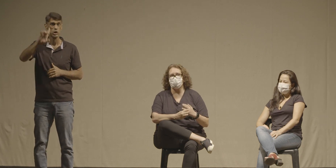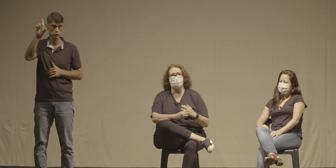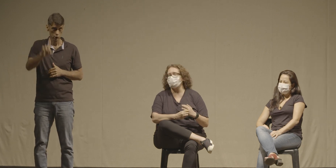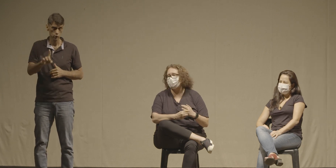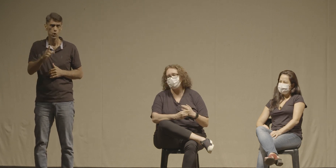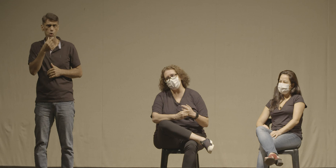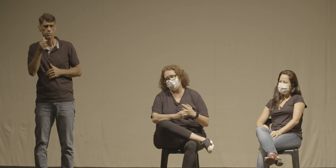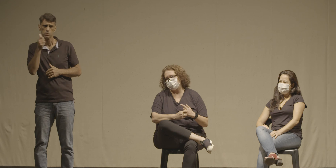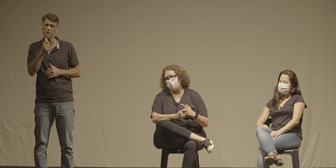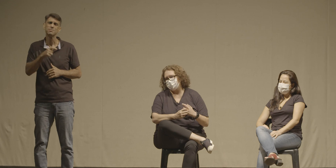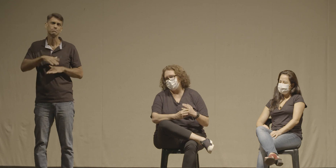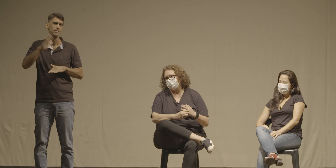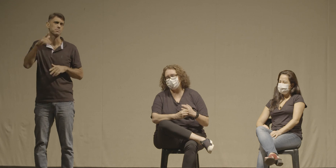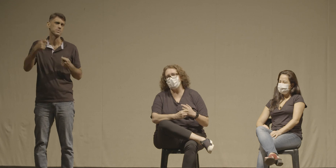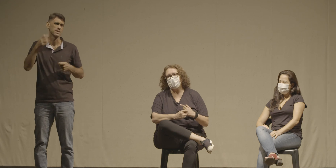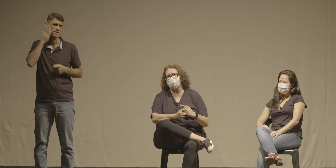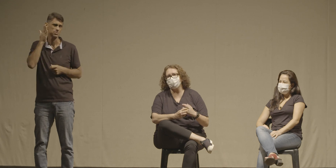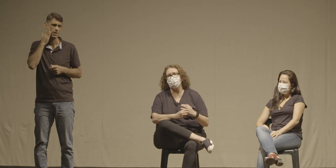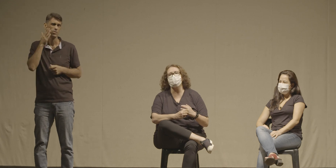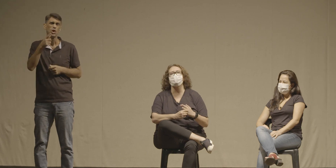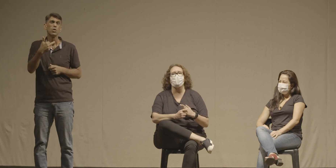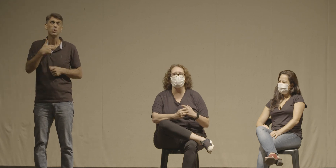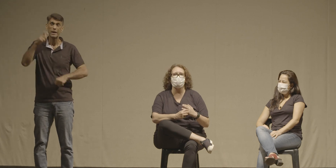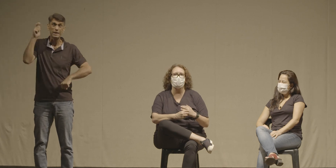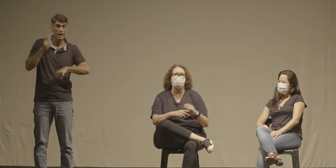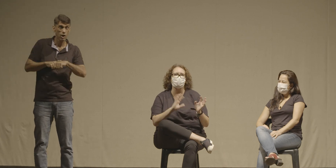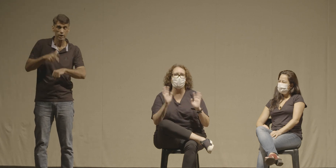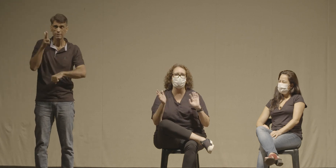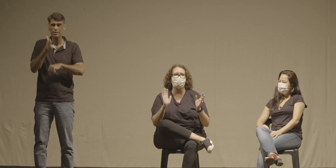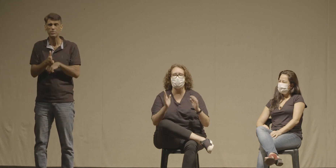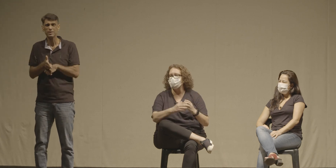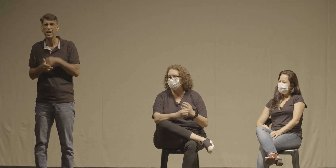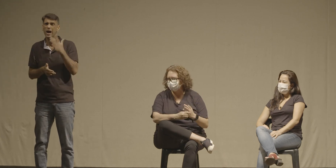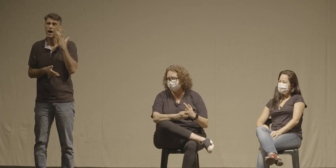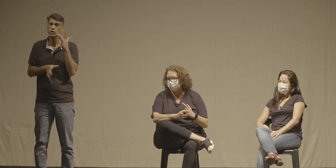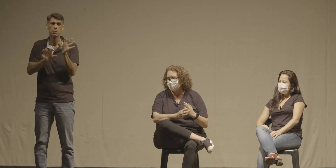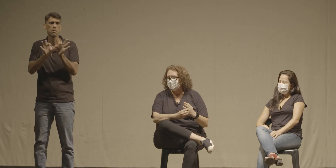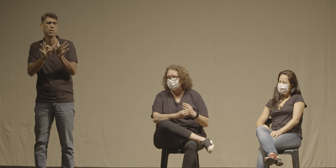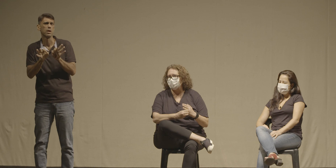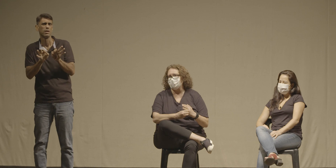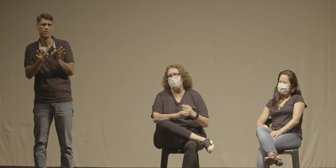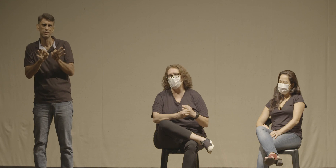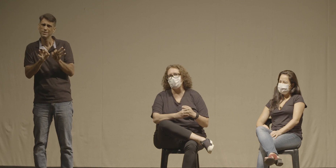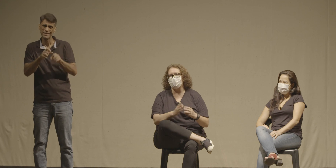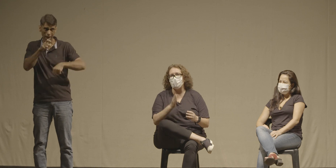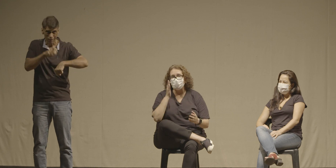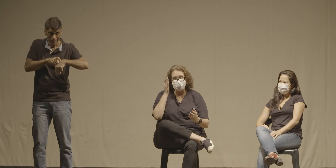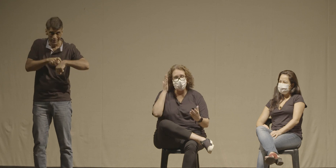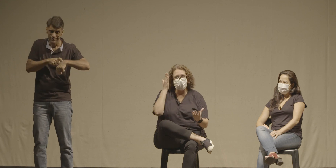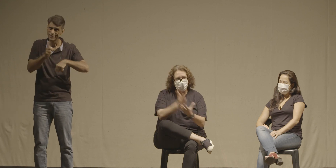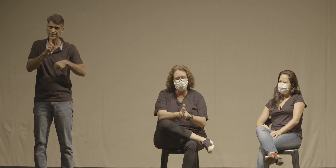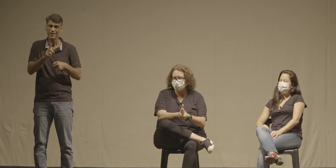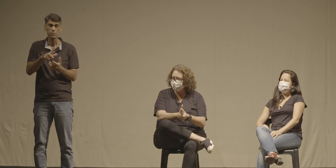uma diretora, mais ainda. Você não pode decidir no set o que você acha que você deve fazer. Porque eu acho que